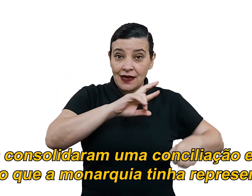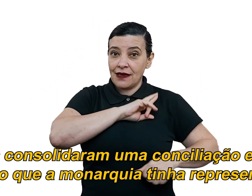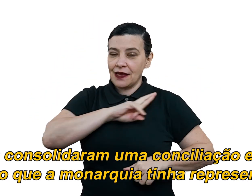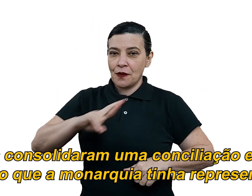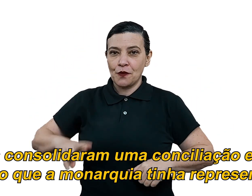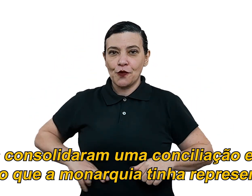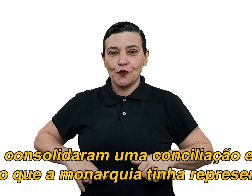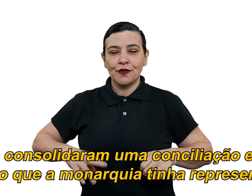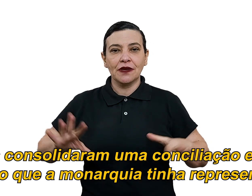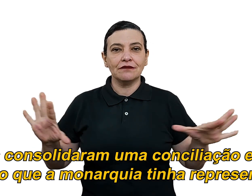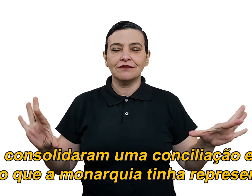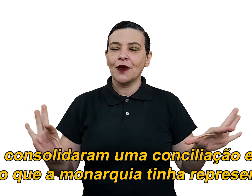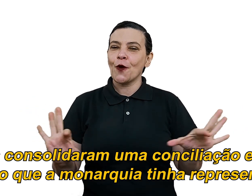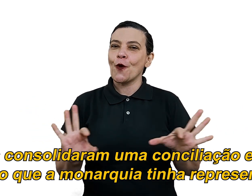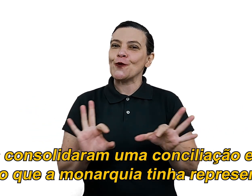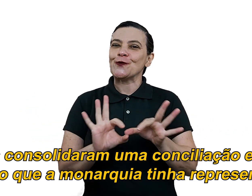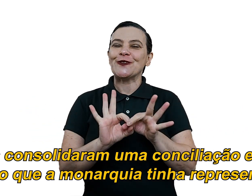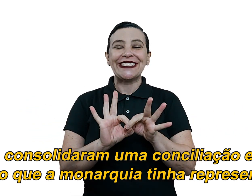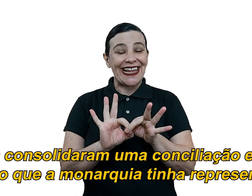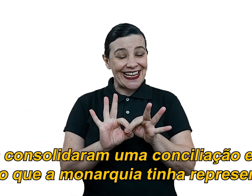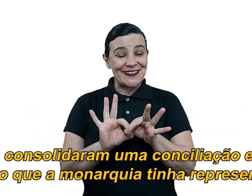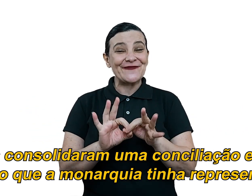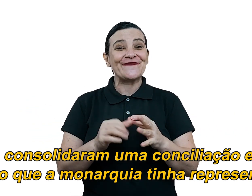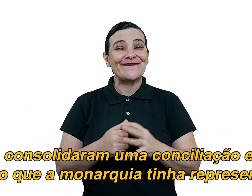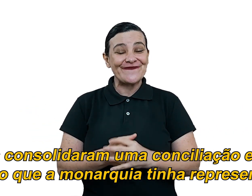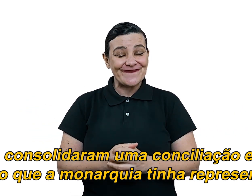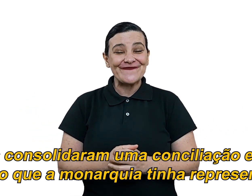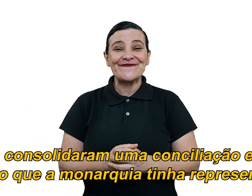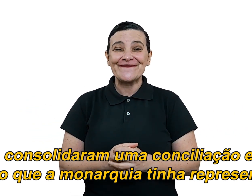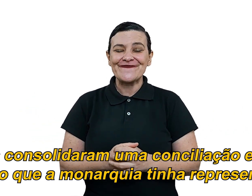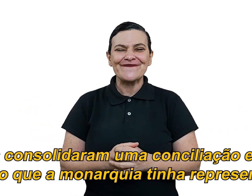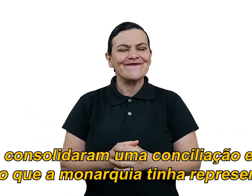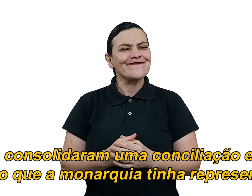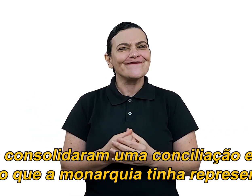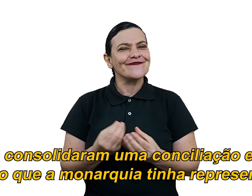Eles consolidaram uma